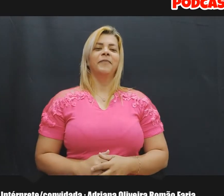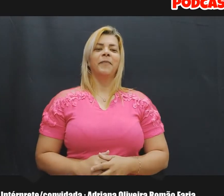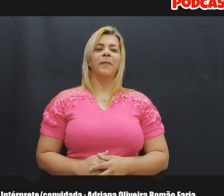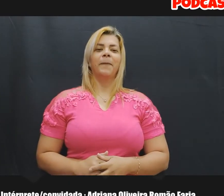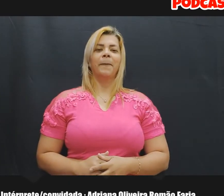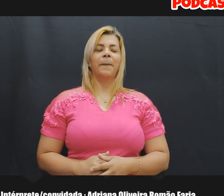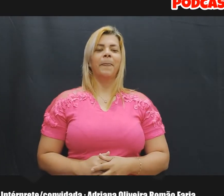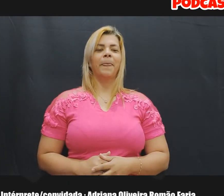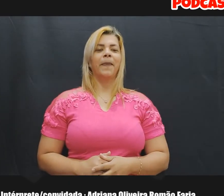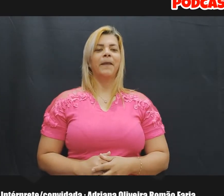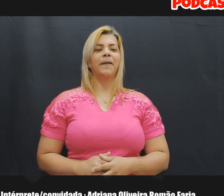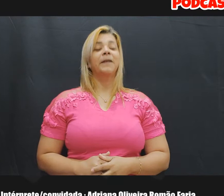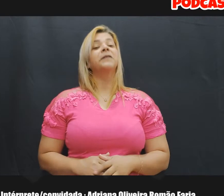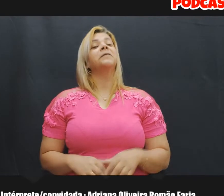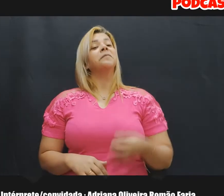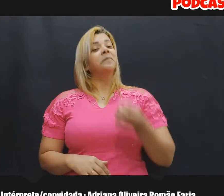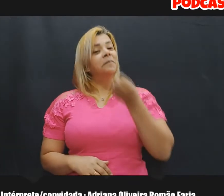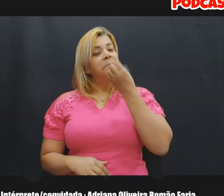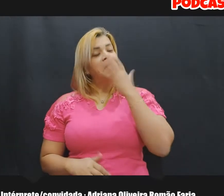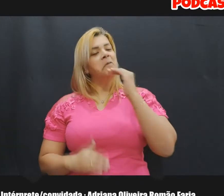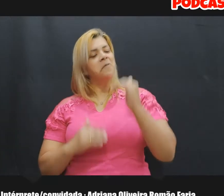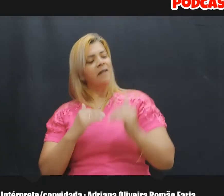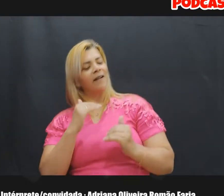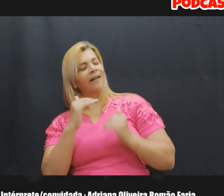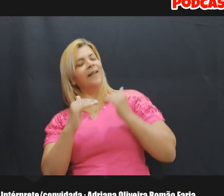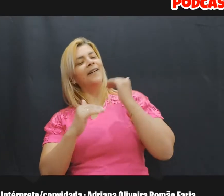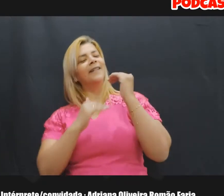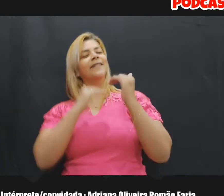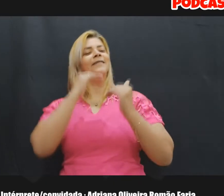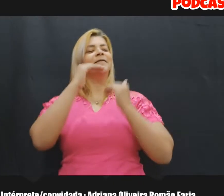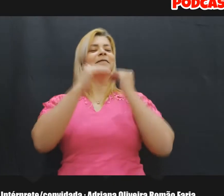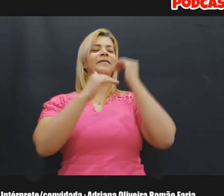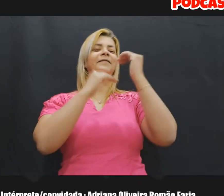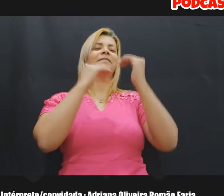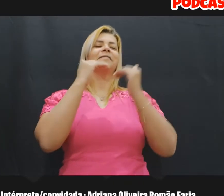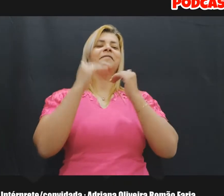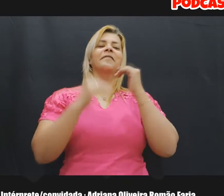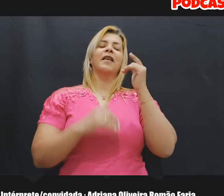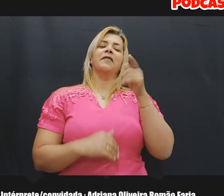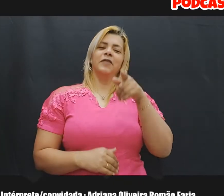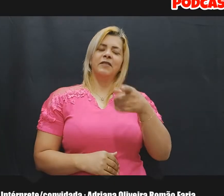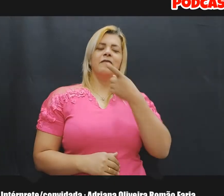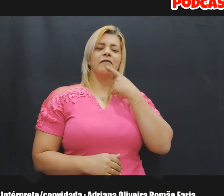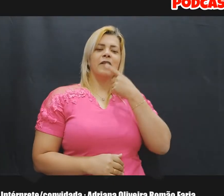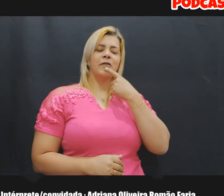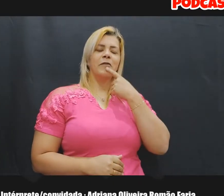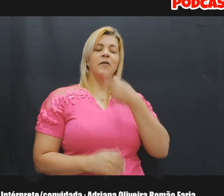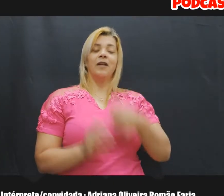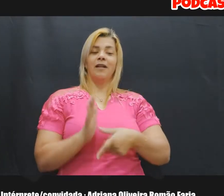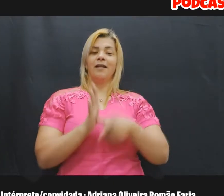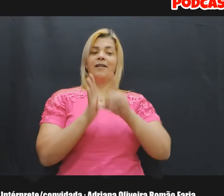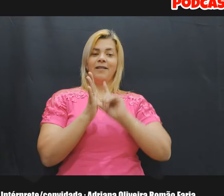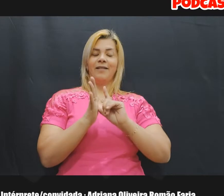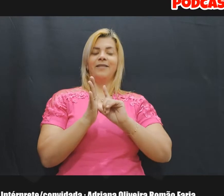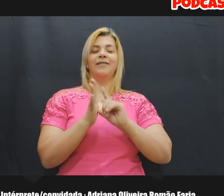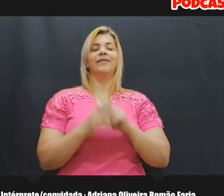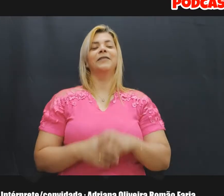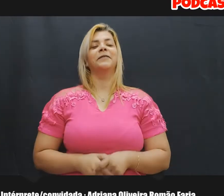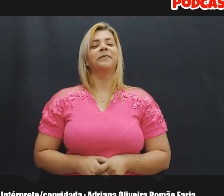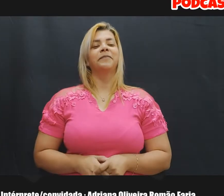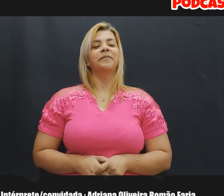é bom ver esse desenvolvimento, né? A gente acompanhar, como a senhora frisou um pouco mais cedo, com